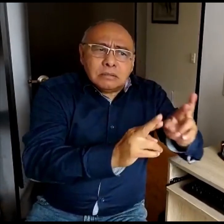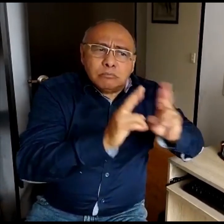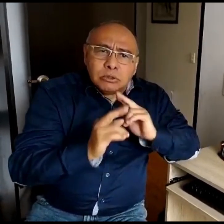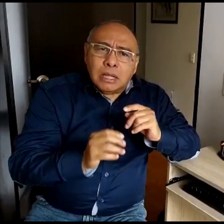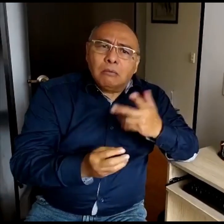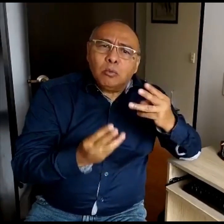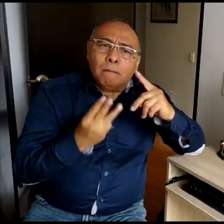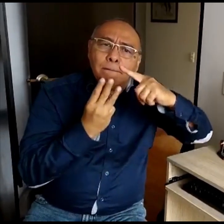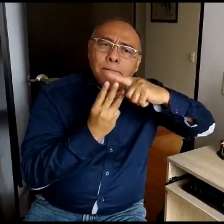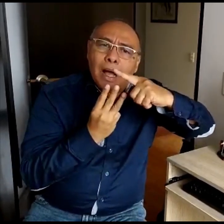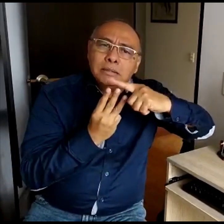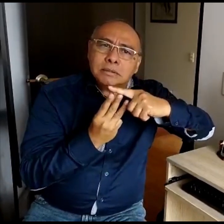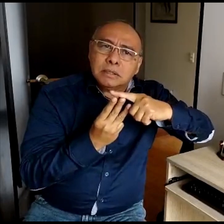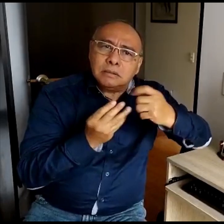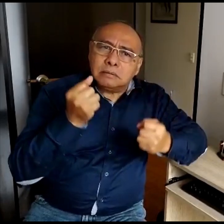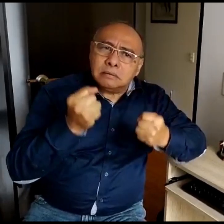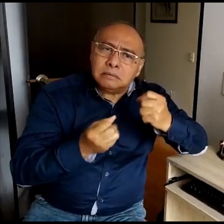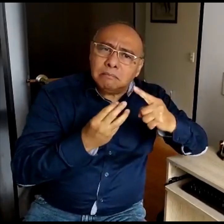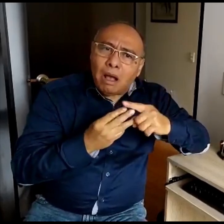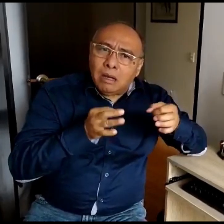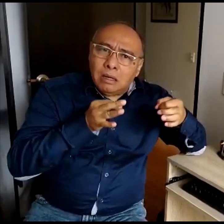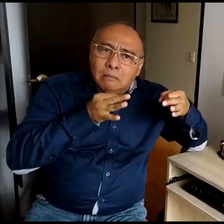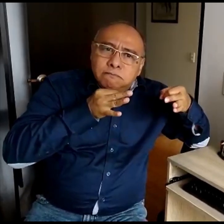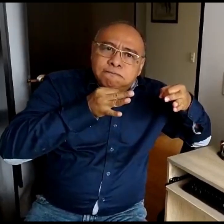sordas. ¿Cómo va este proceso y por qué ha tardado tanto tiempo?